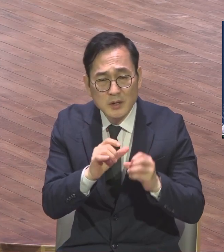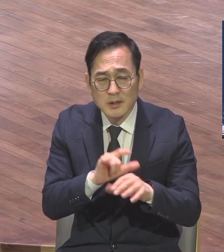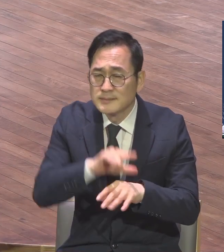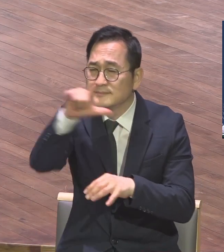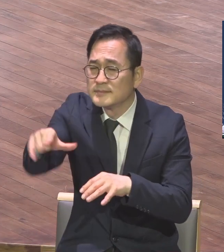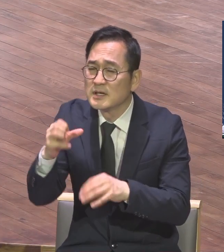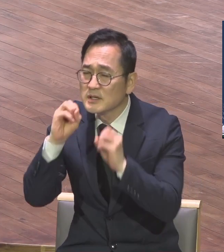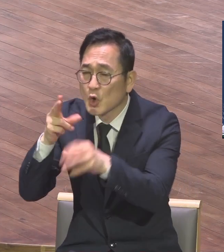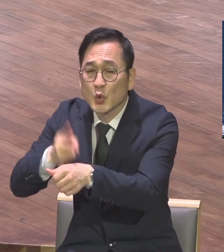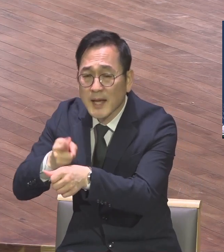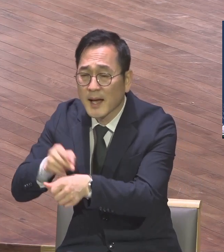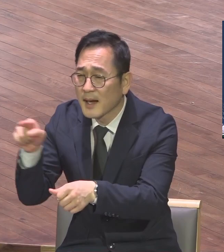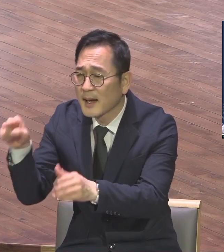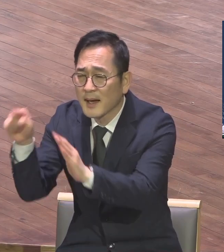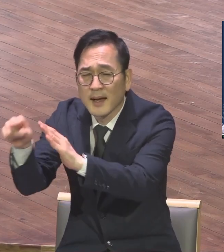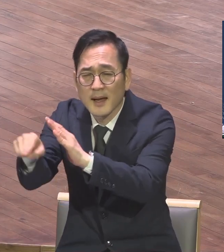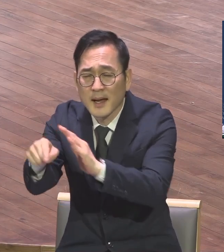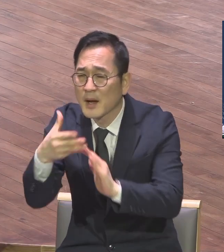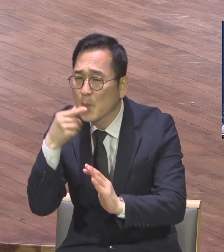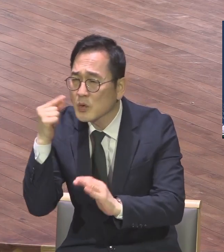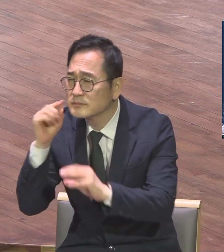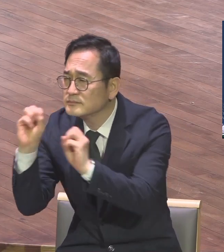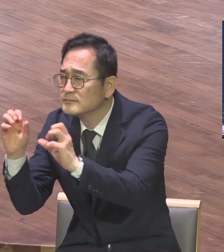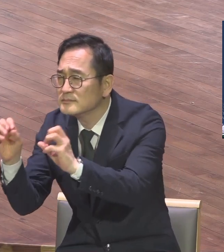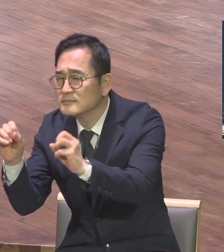선교사가 어떻게 저렇게 살지?